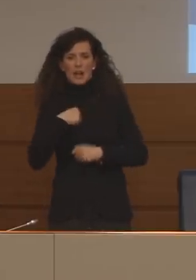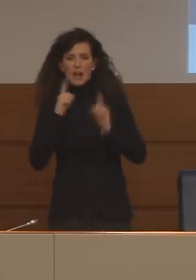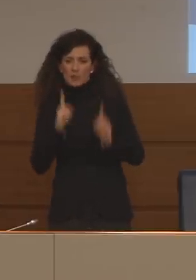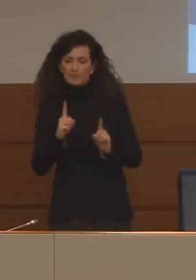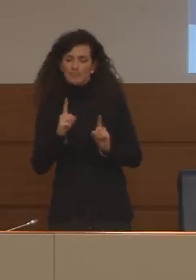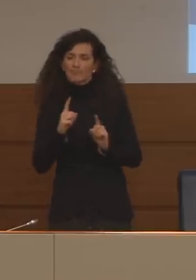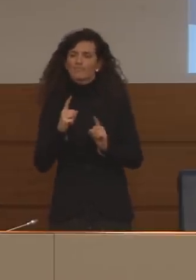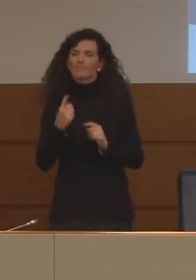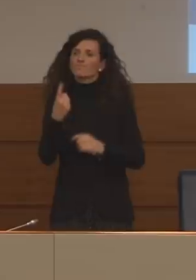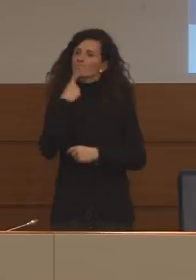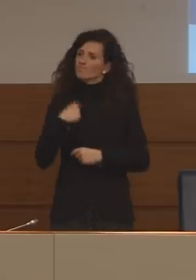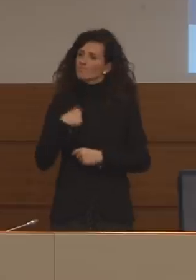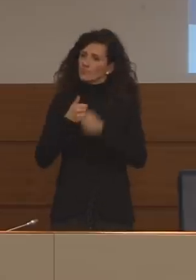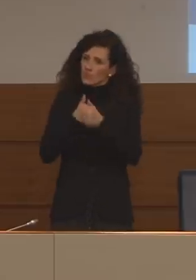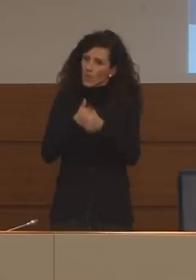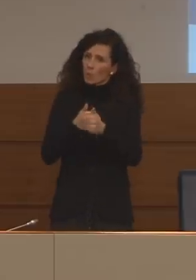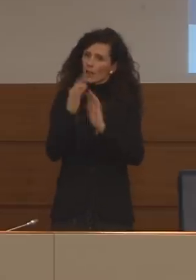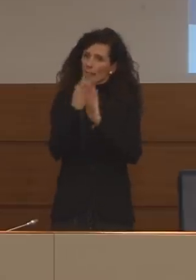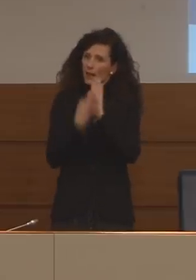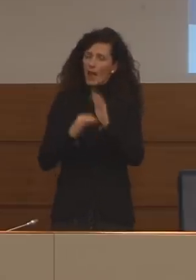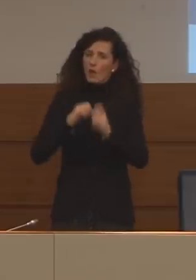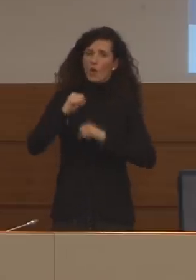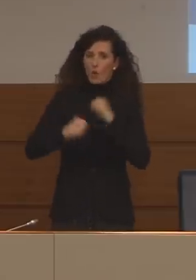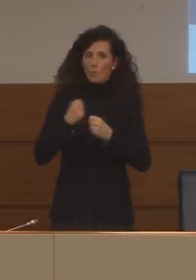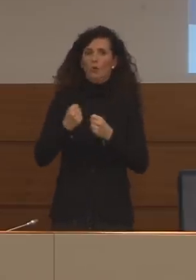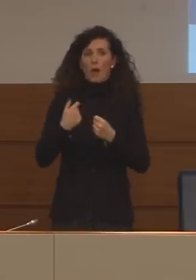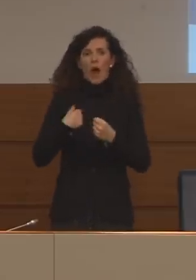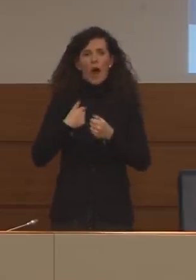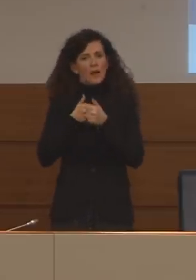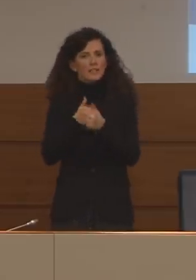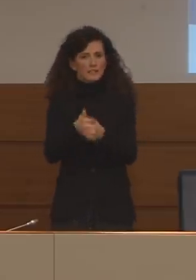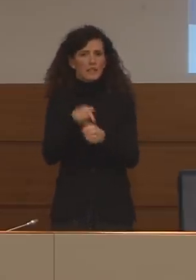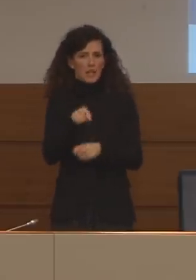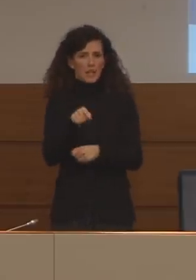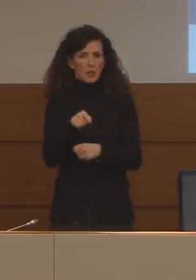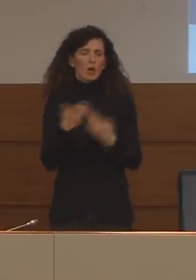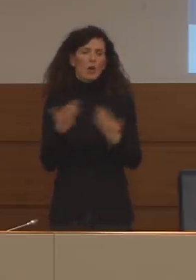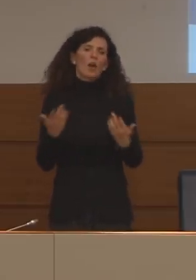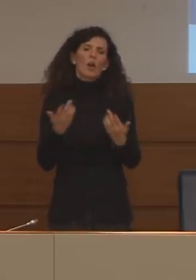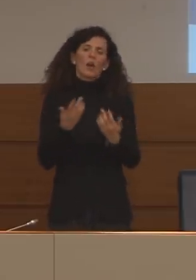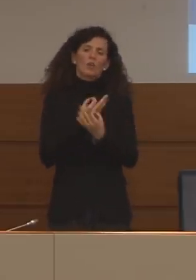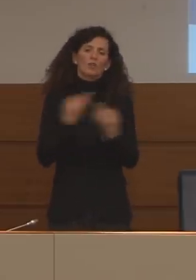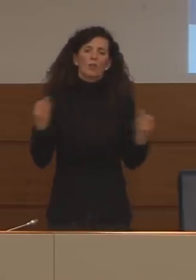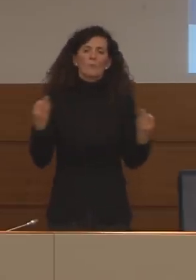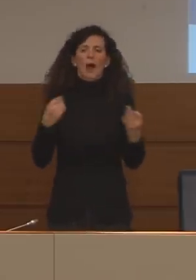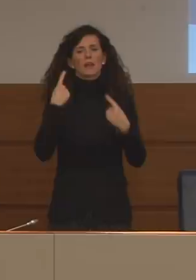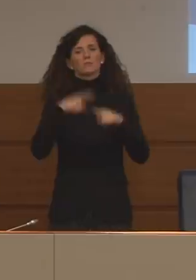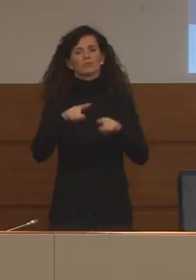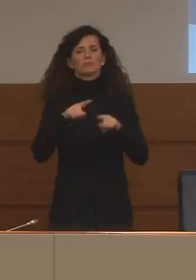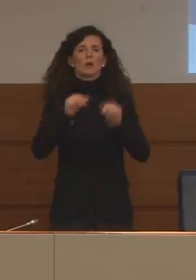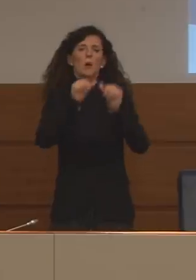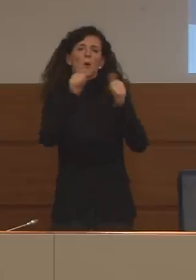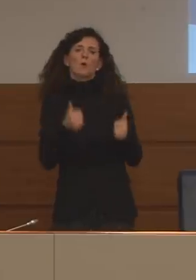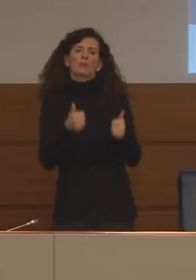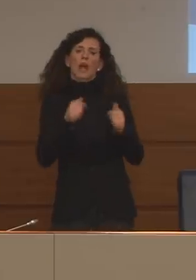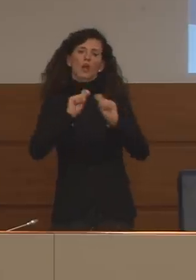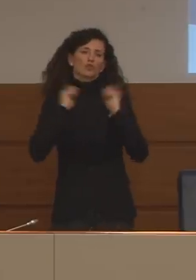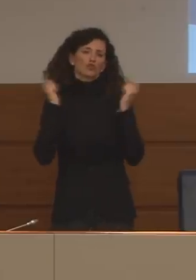raccomandate e in questo senso questo ho parlato ovviamente in termini di modello generale